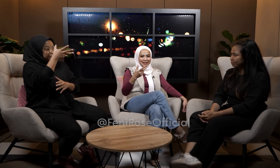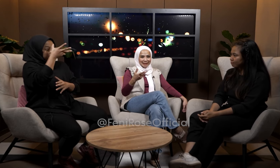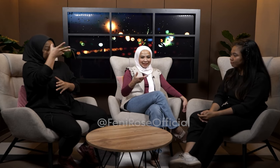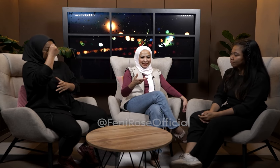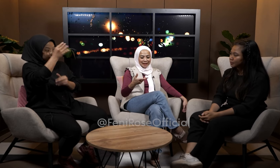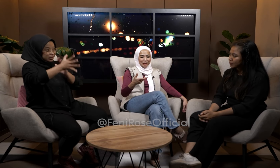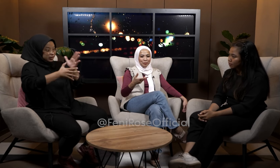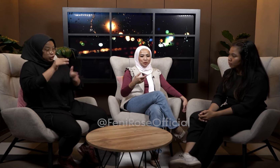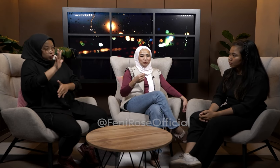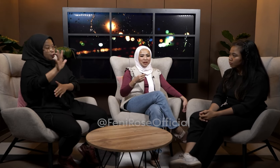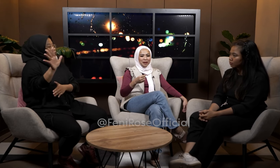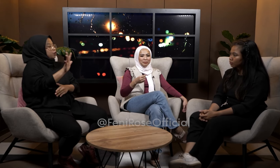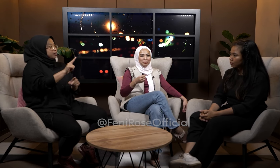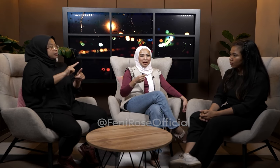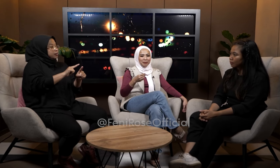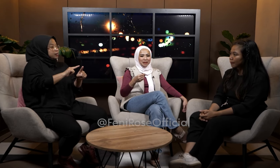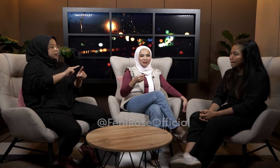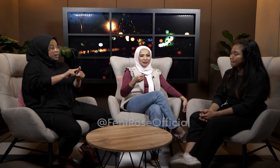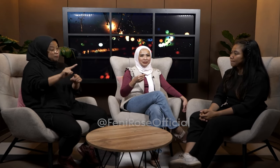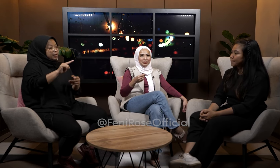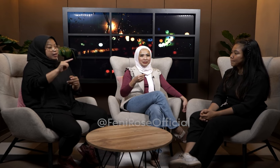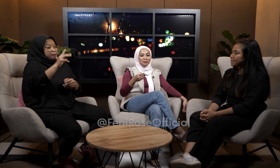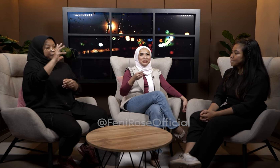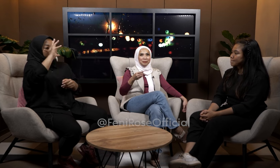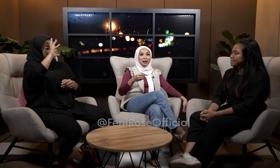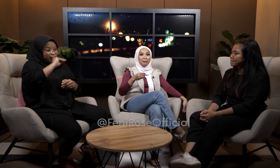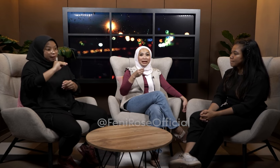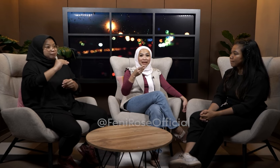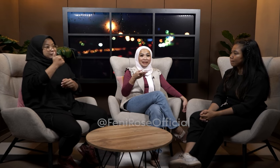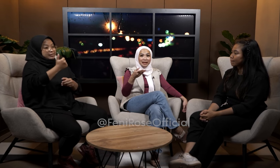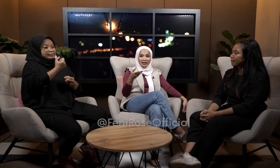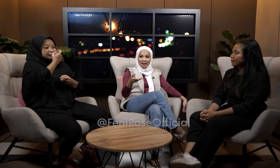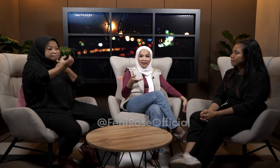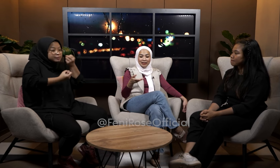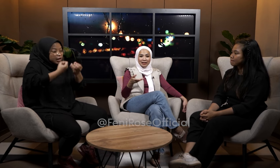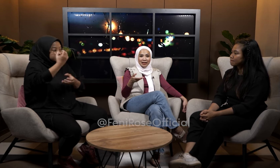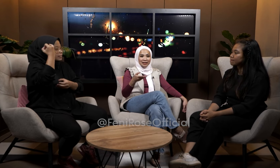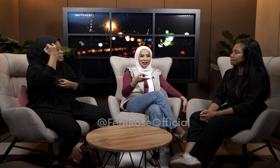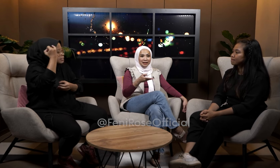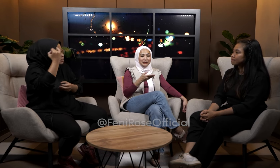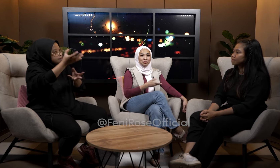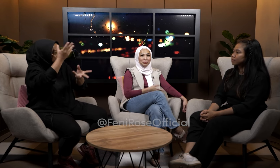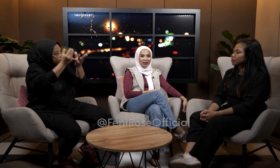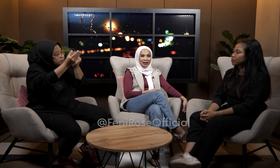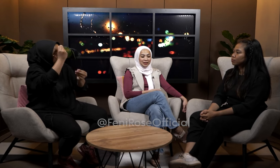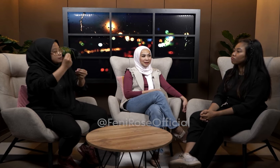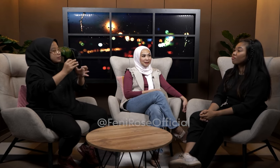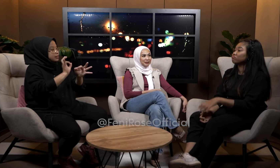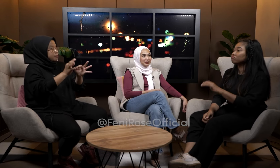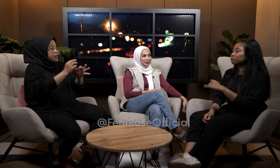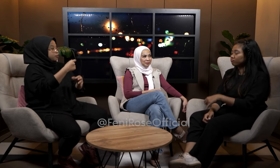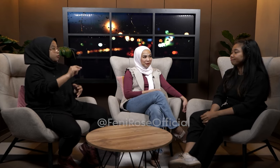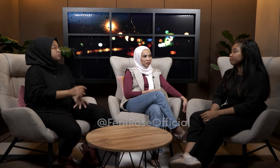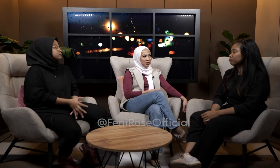isyarat tetapi juga memahami dan bisa menyampaikan ide-ide dari yang diterjemahkan begitu